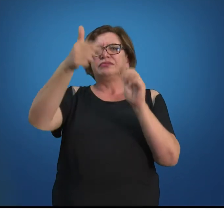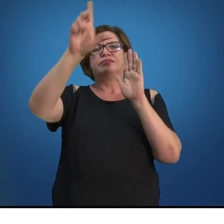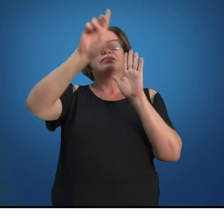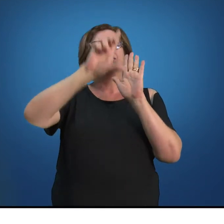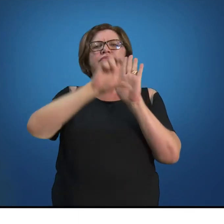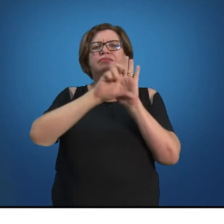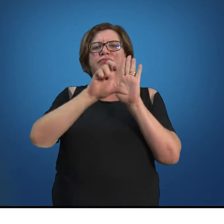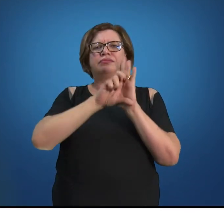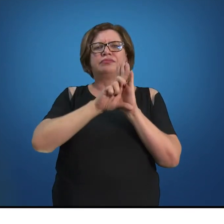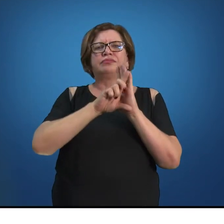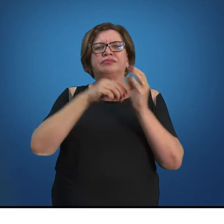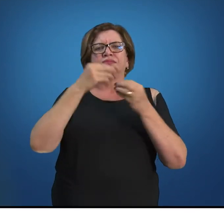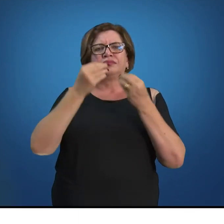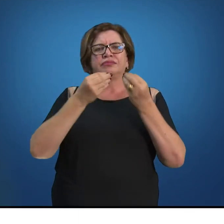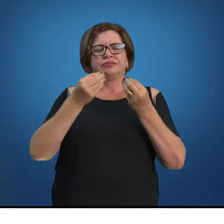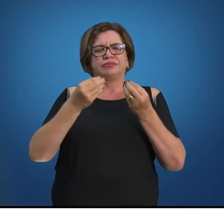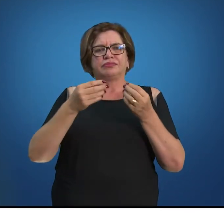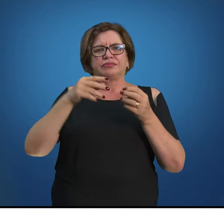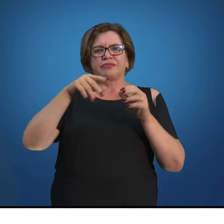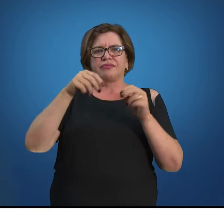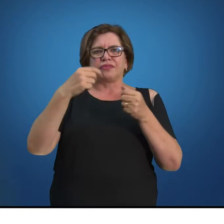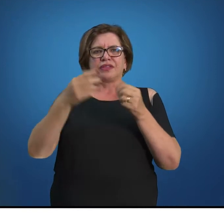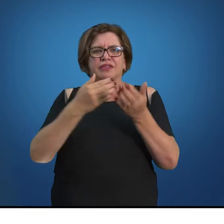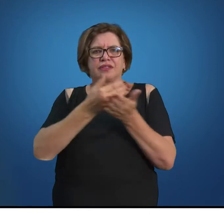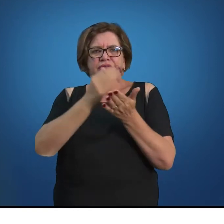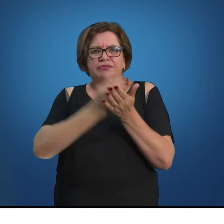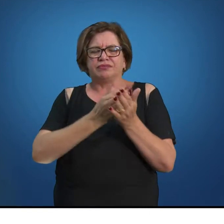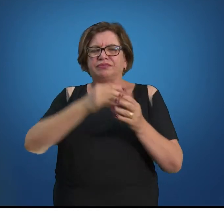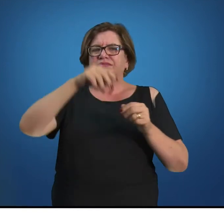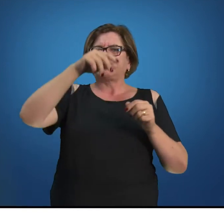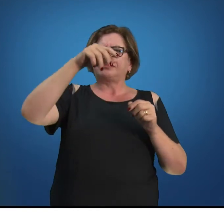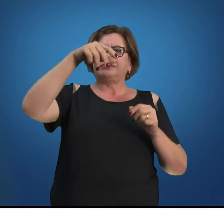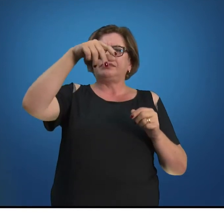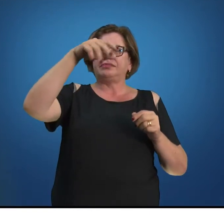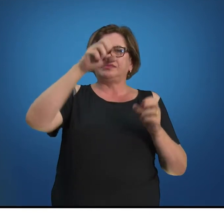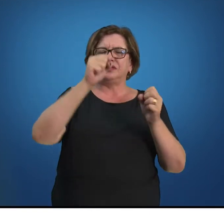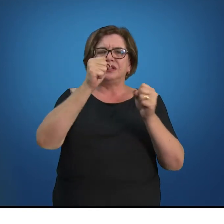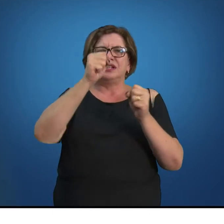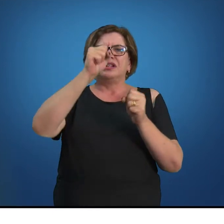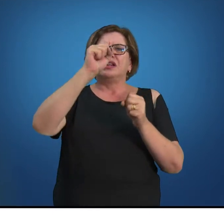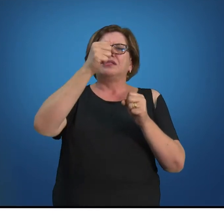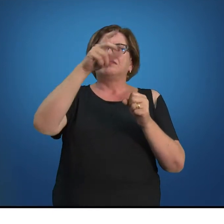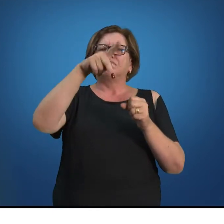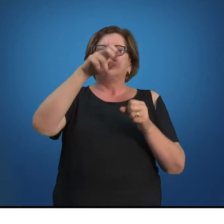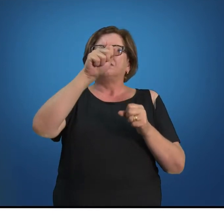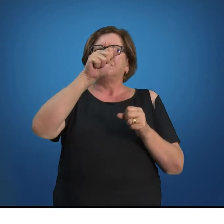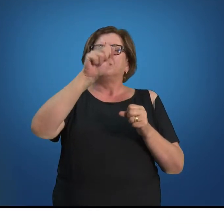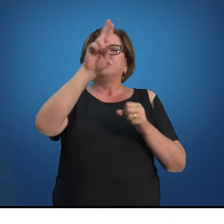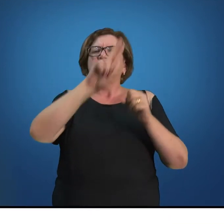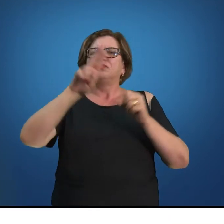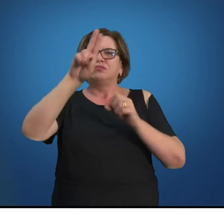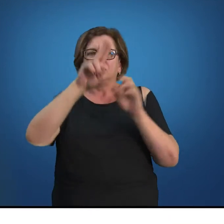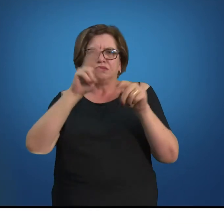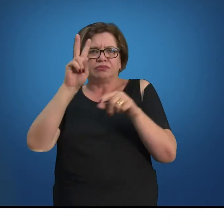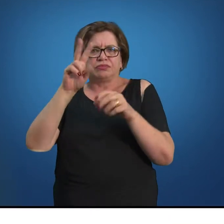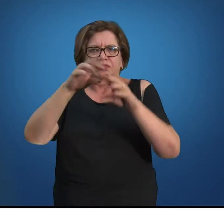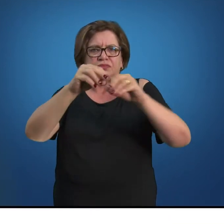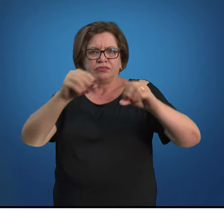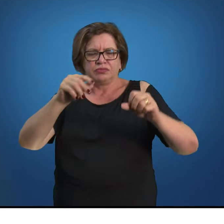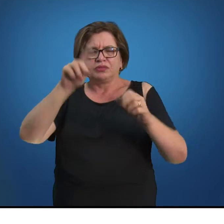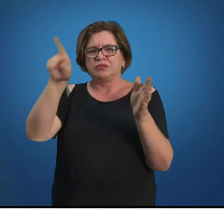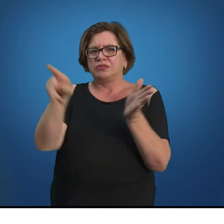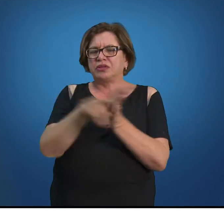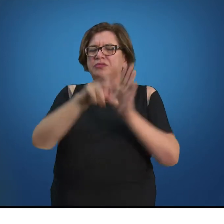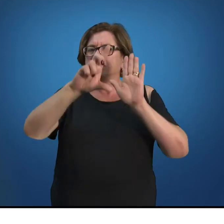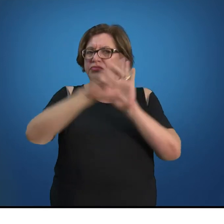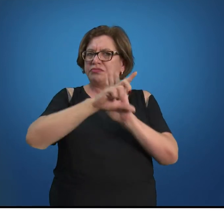complementares, que é do perímetro urbano, do parcelamento do solo, do uso e de ocupação do solo, que é a lei de zoneamento,